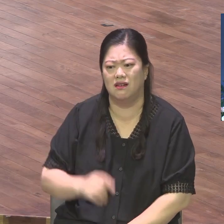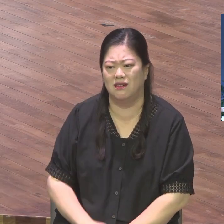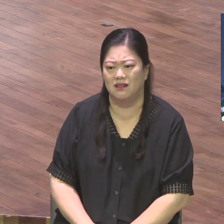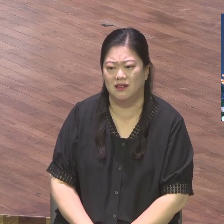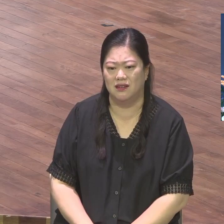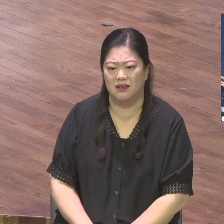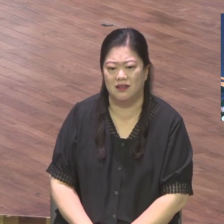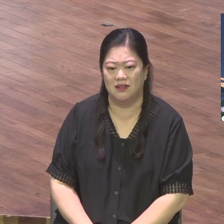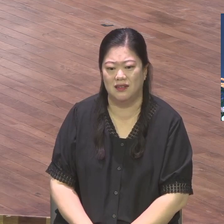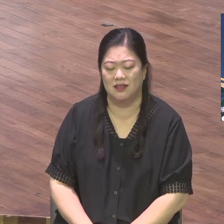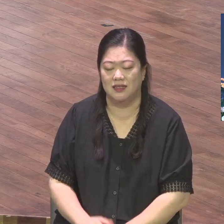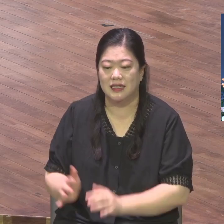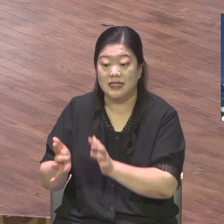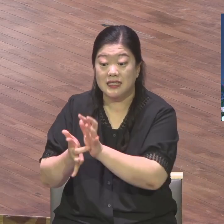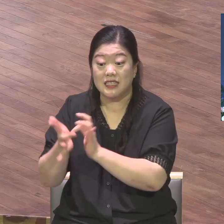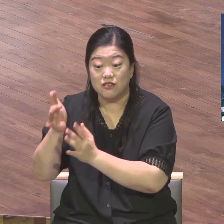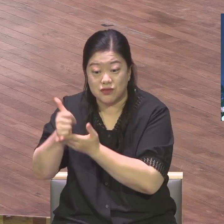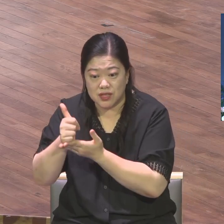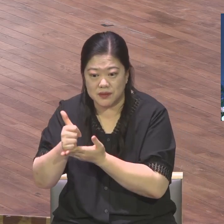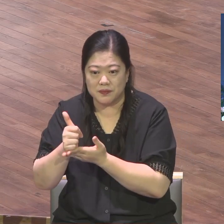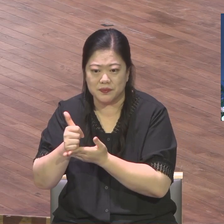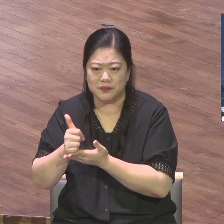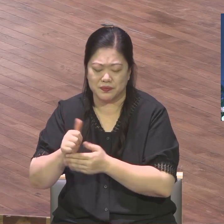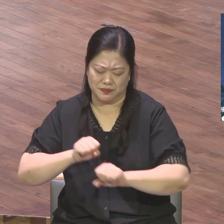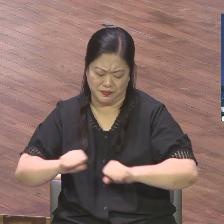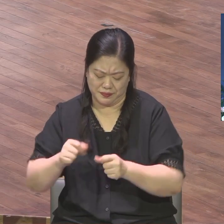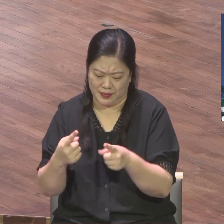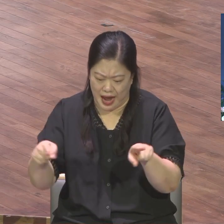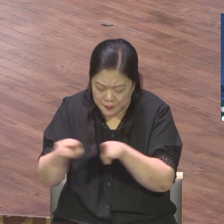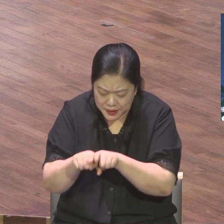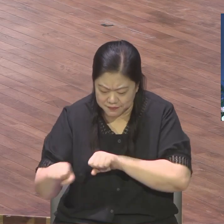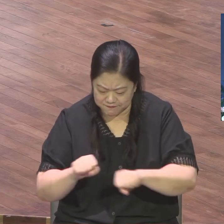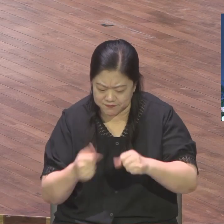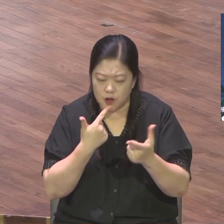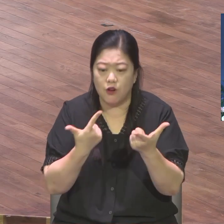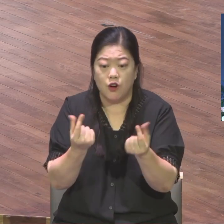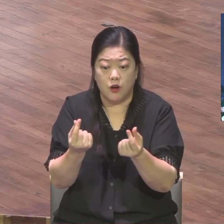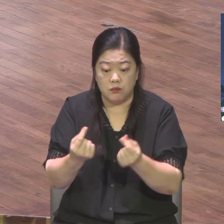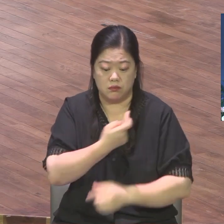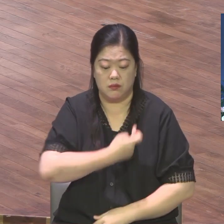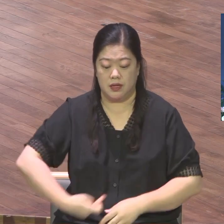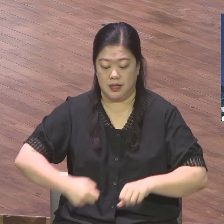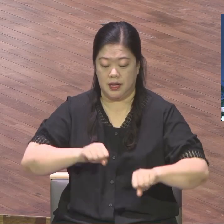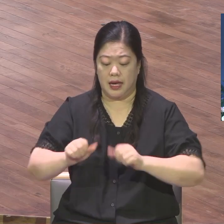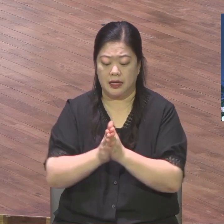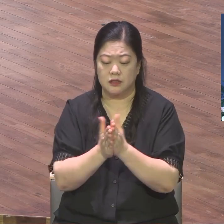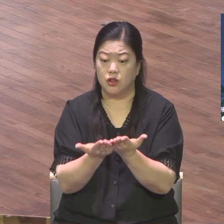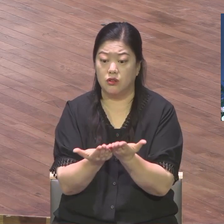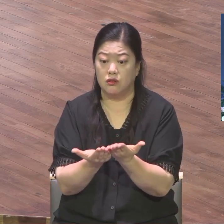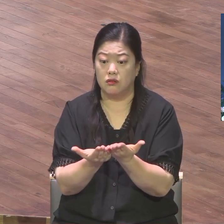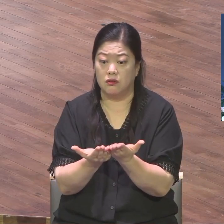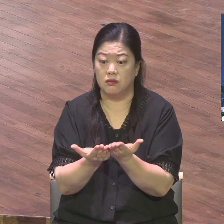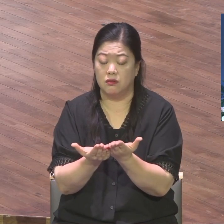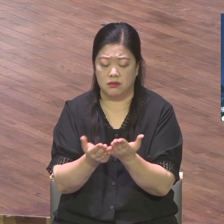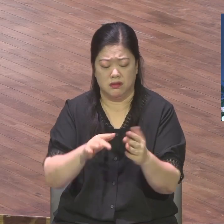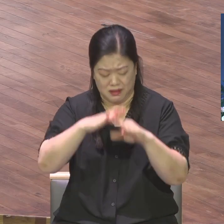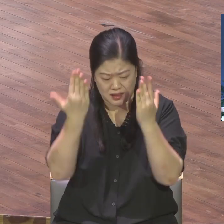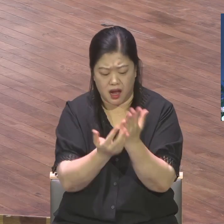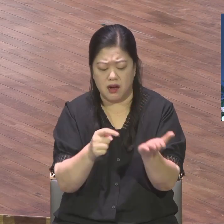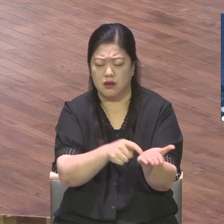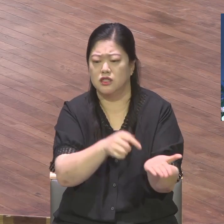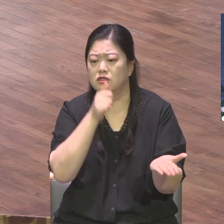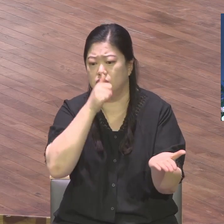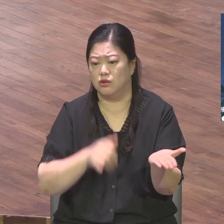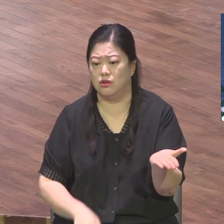이게 성경의 사도행전의 내용이 그대로 다 들어있잖아요. 이 트루 스토리예요.